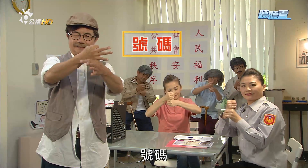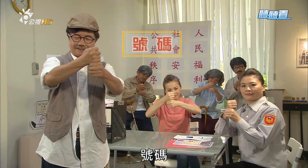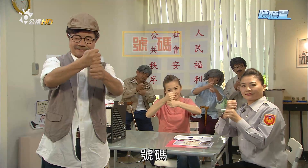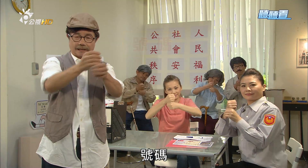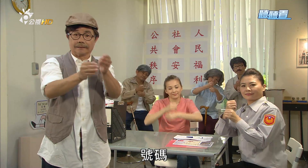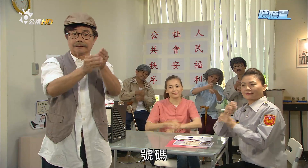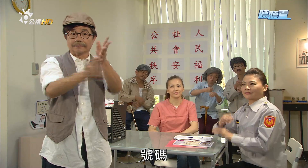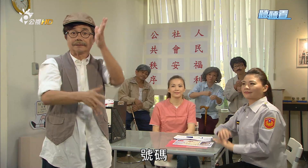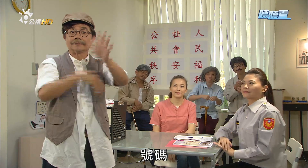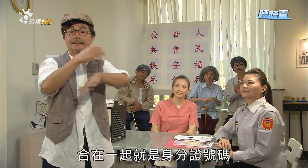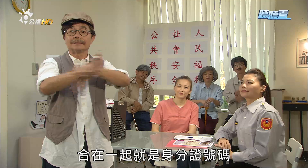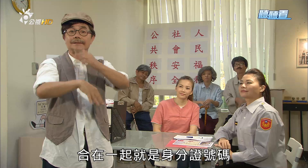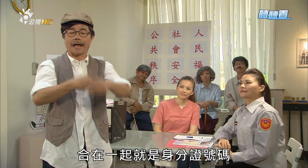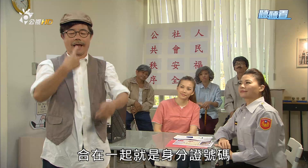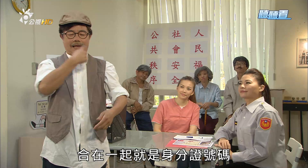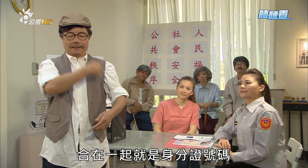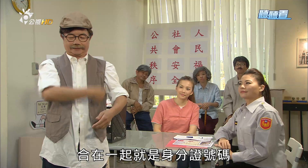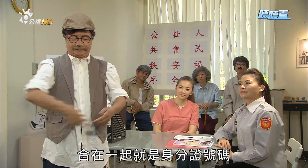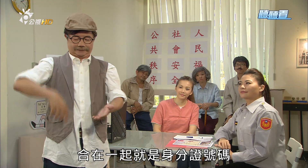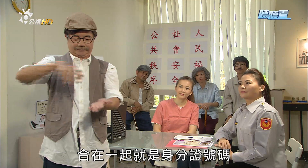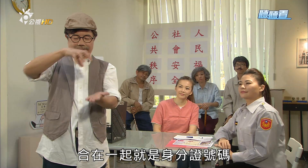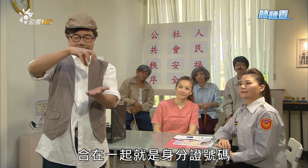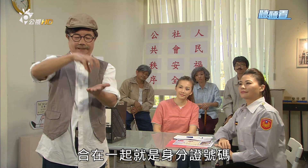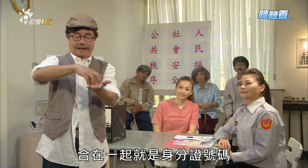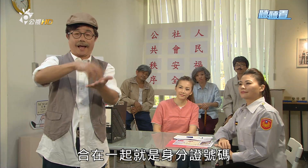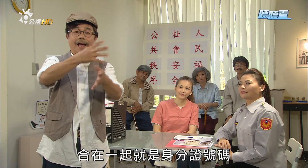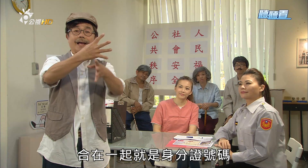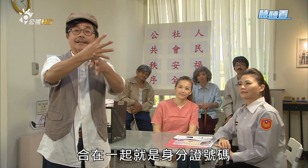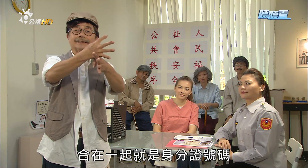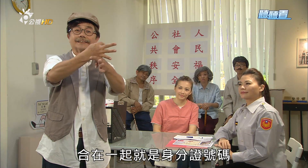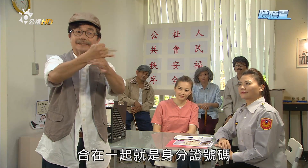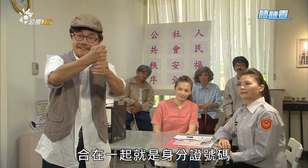号码。 合在一起啊，就是身份证号码。